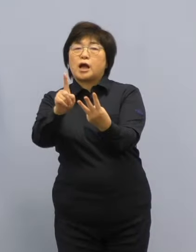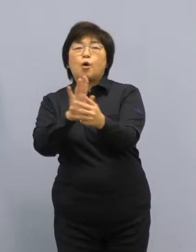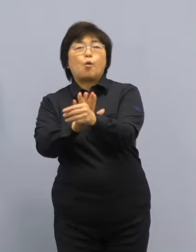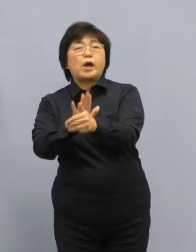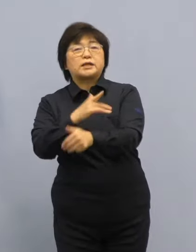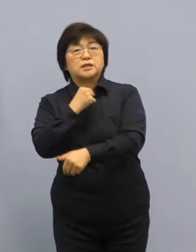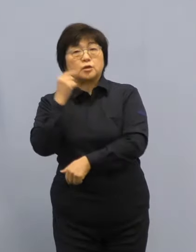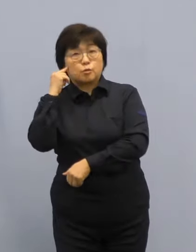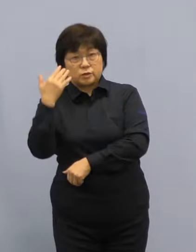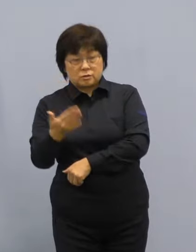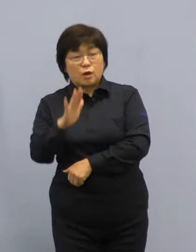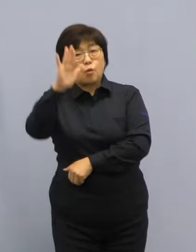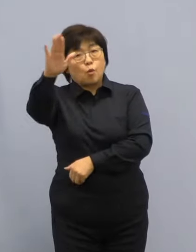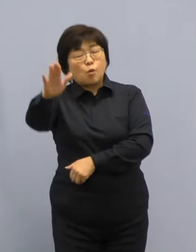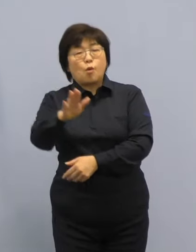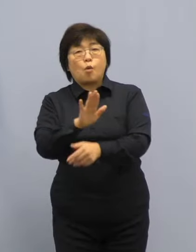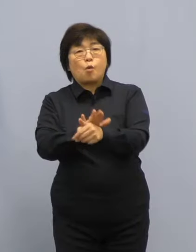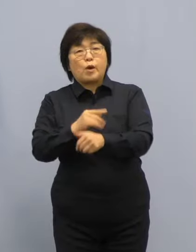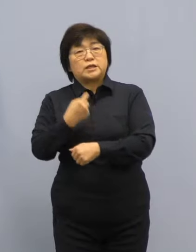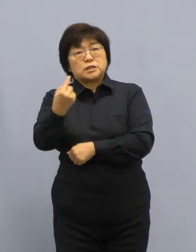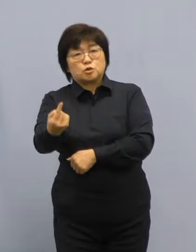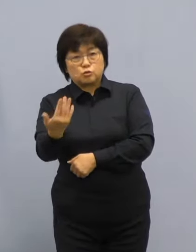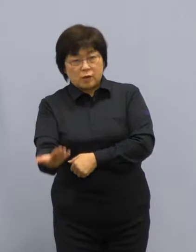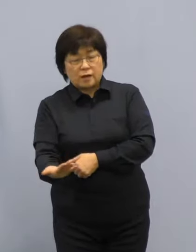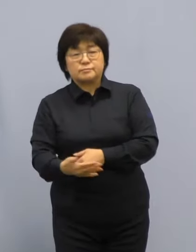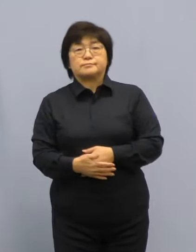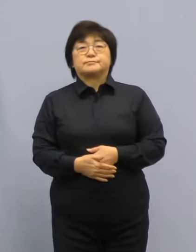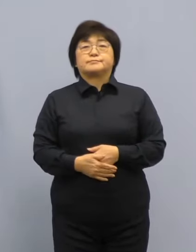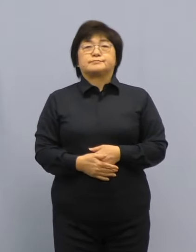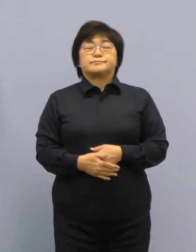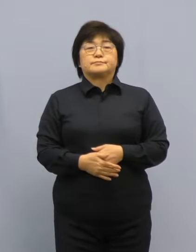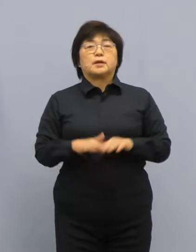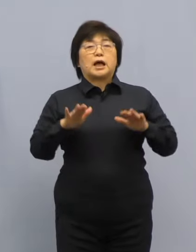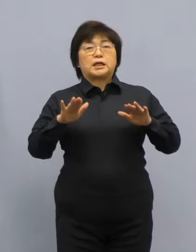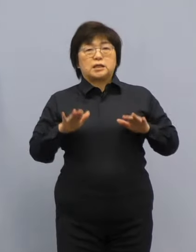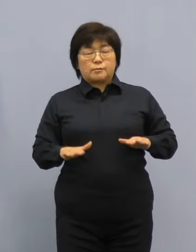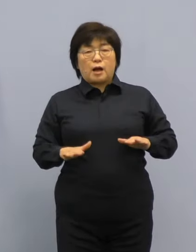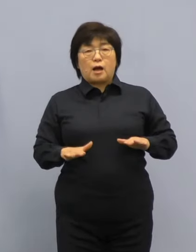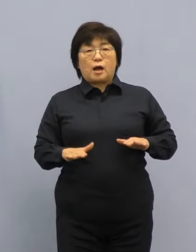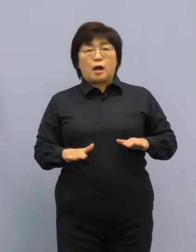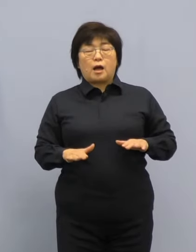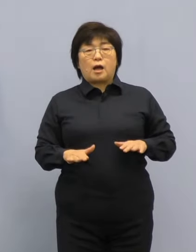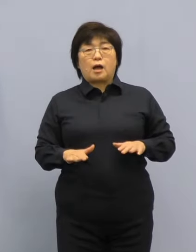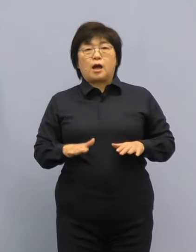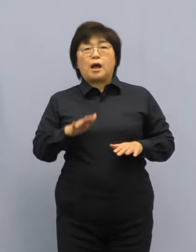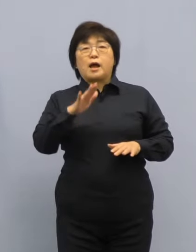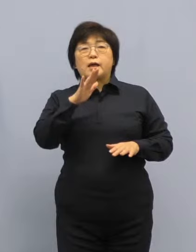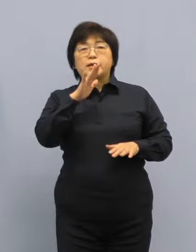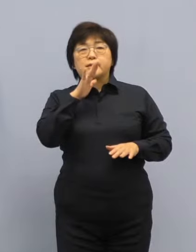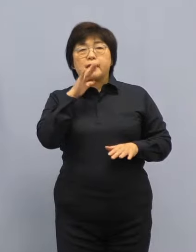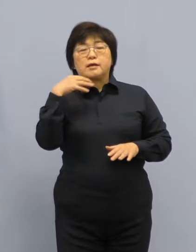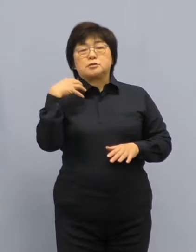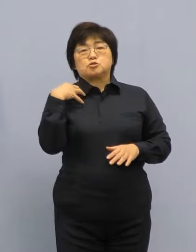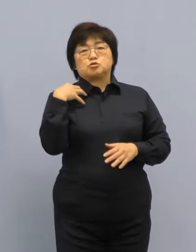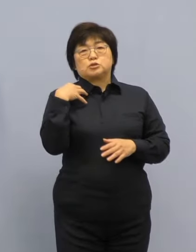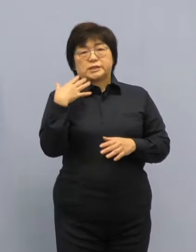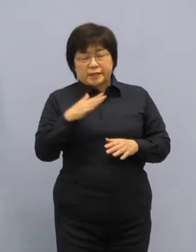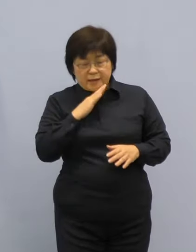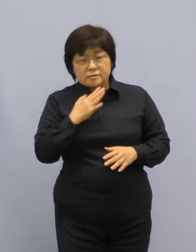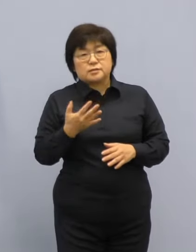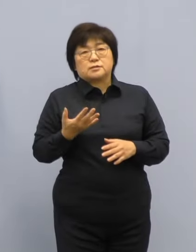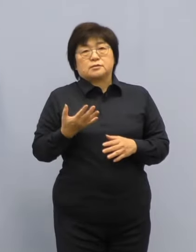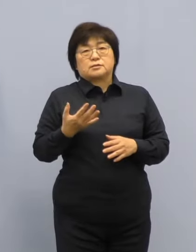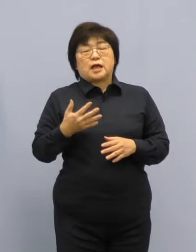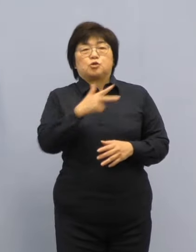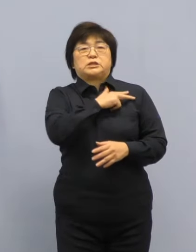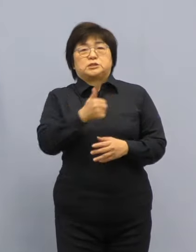今後、その応援に入ったりするというお考えはあるのでしょうか。 はい、今現時点で現職と新人の3名の方立候